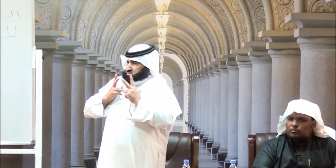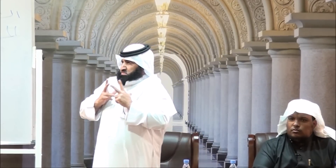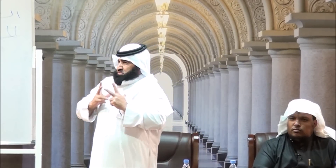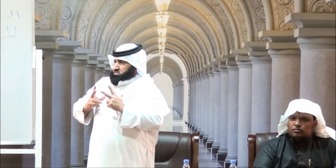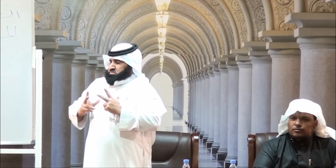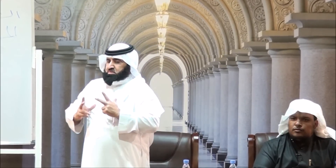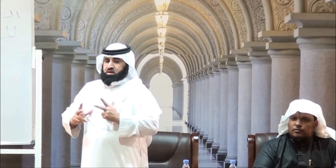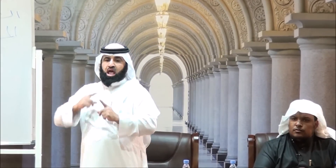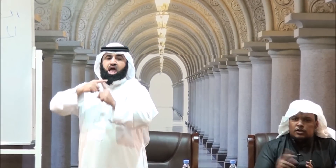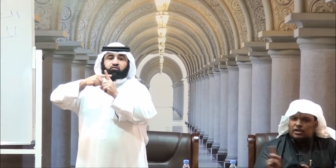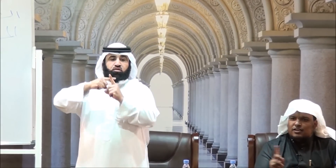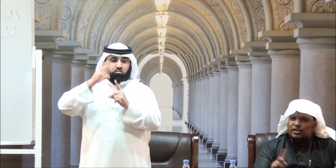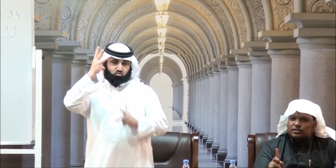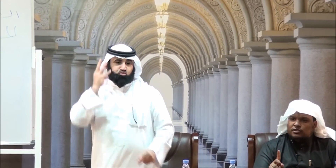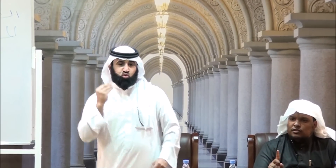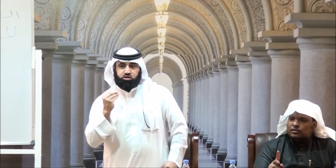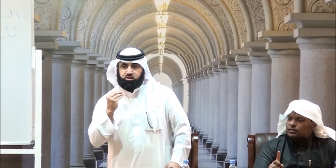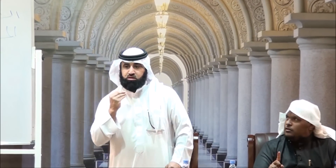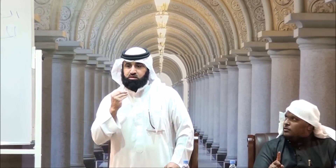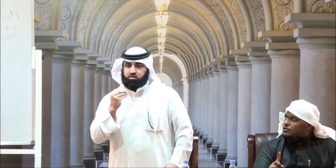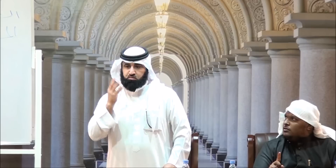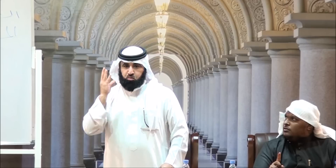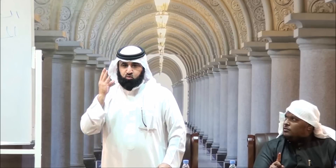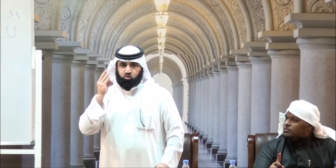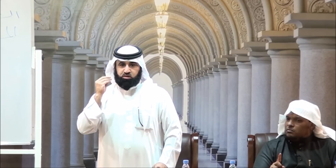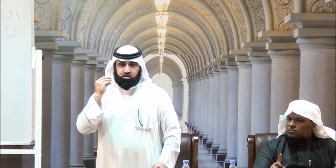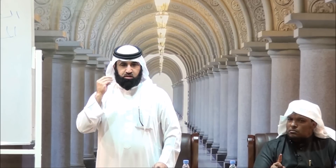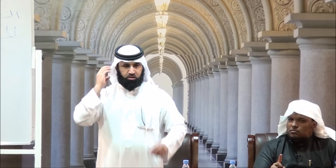مسلم. غير سعيد.